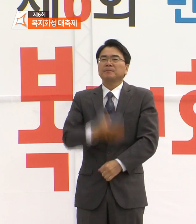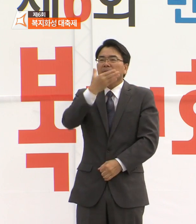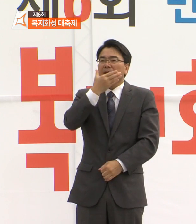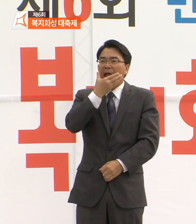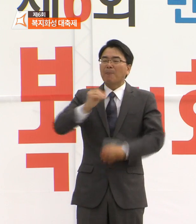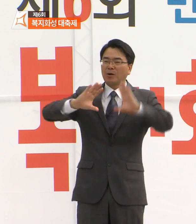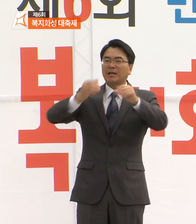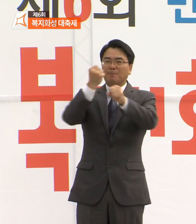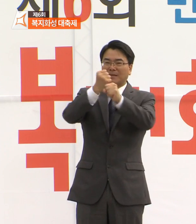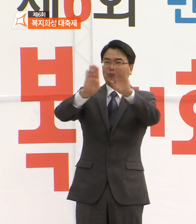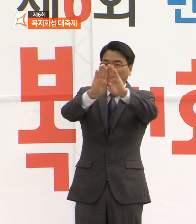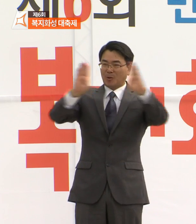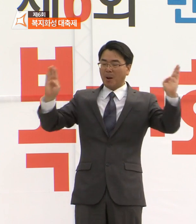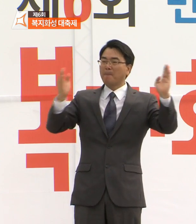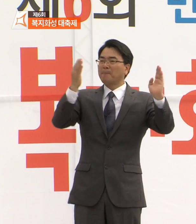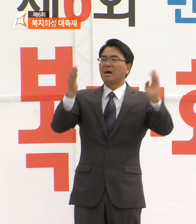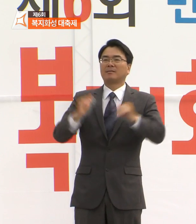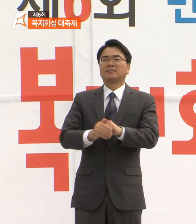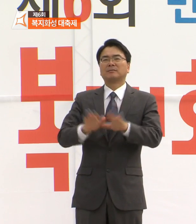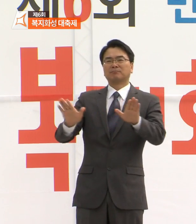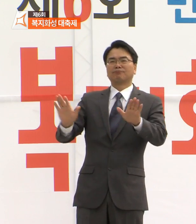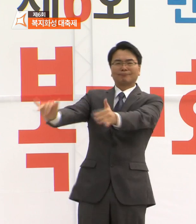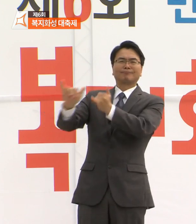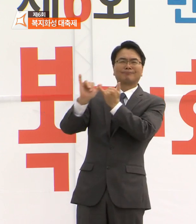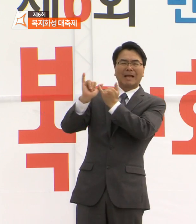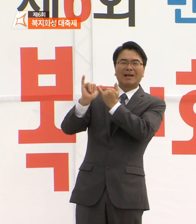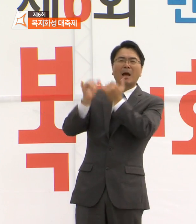행복한 나라가 열리고 자살률 1위인 이